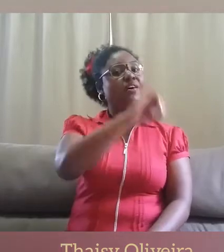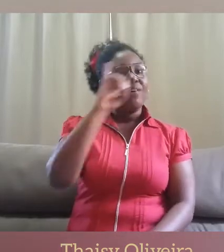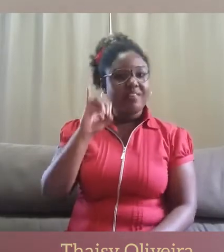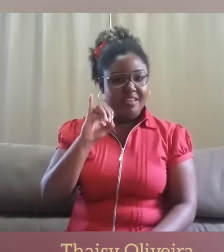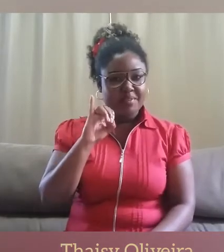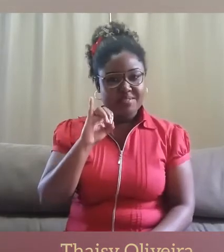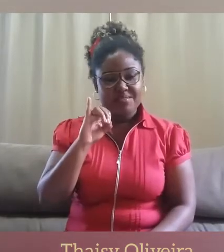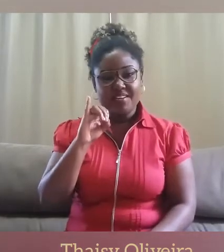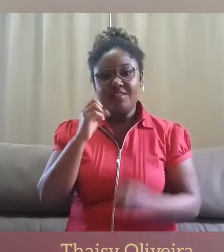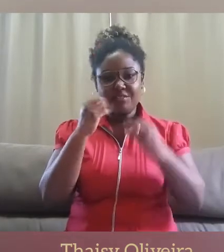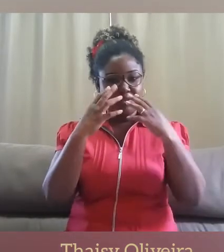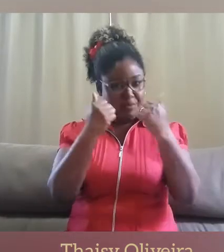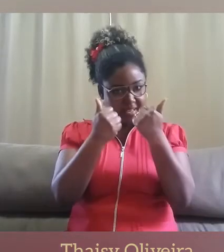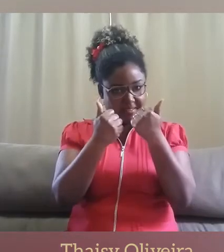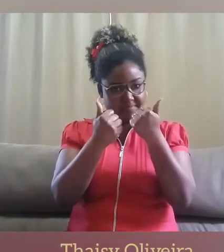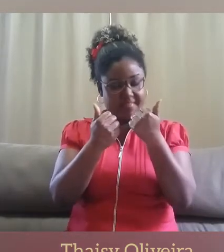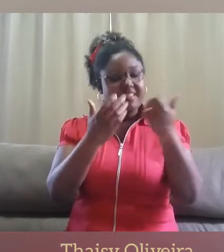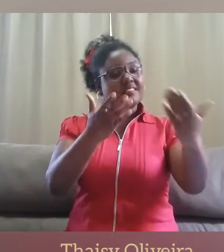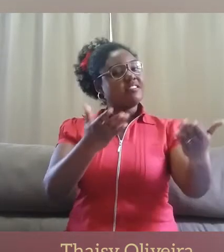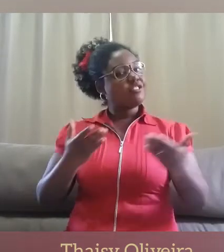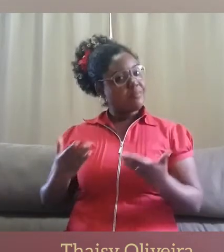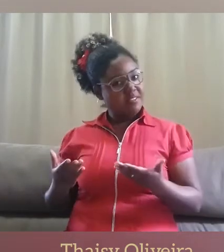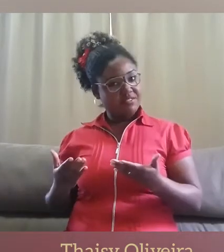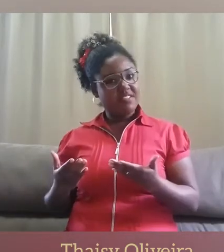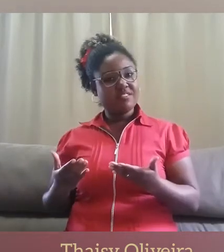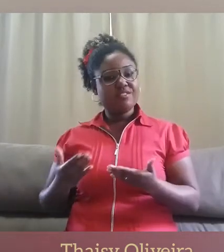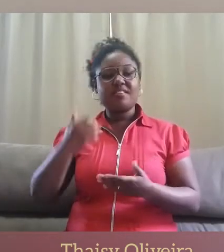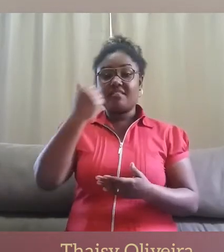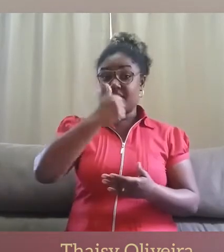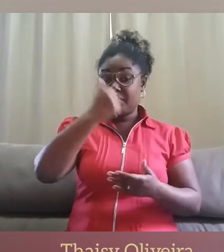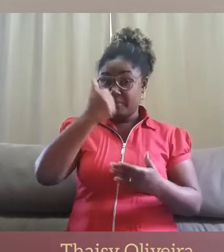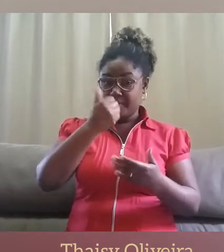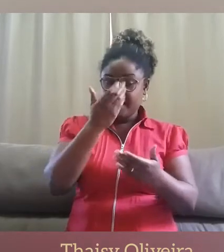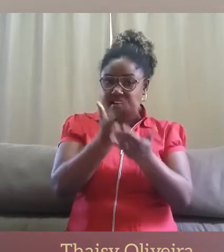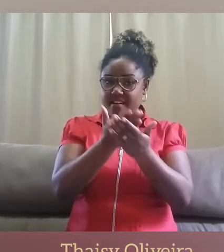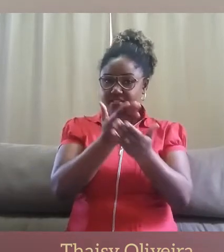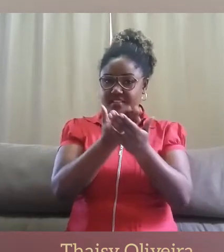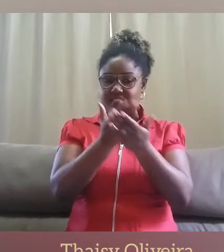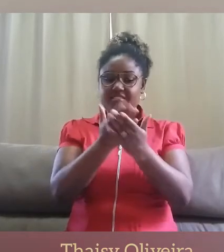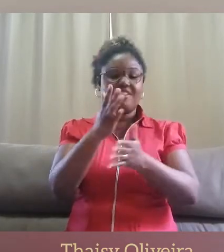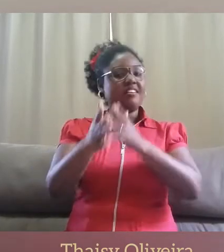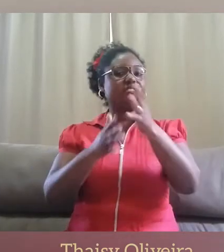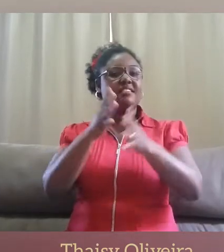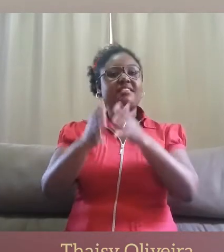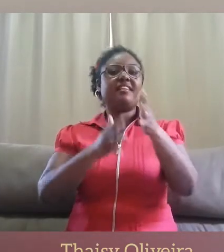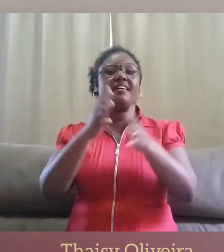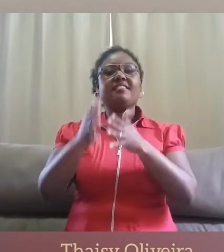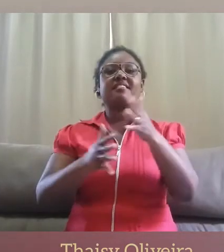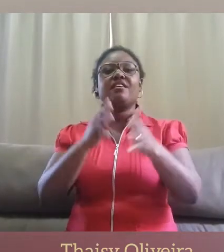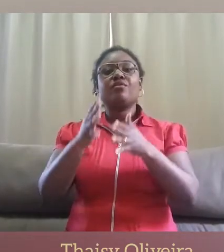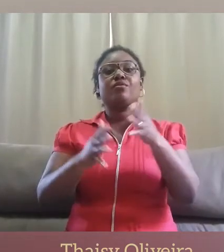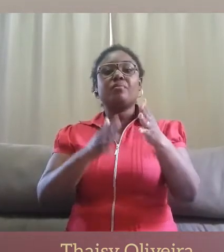Olá pessoal, tudo bem? Sejam bem-vindos a nossa primeira aula de língua de sinais no